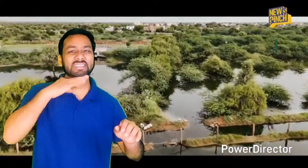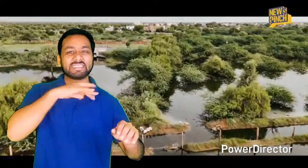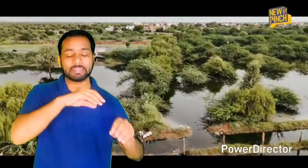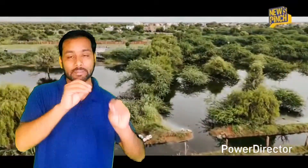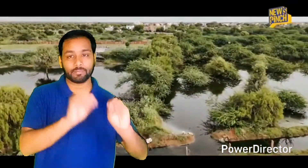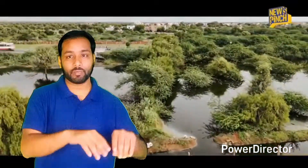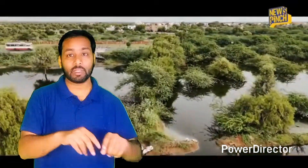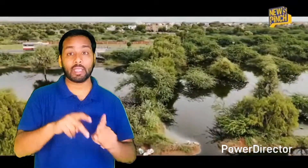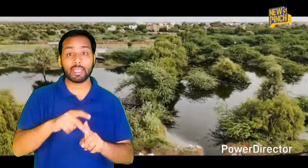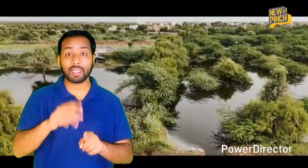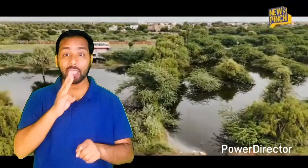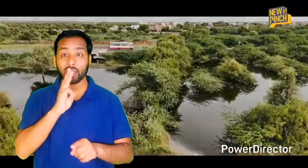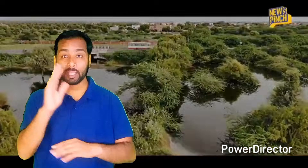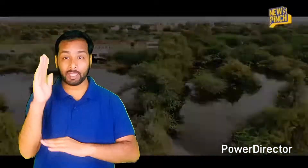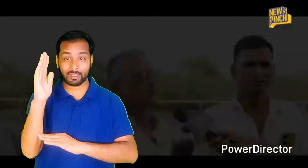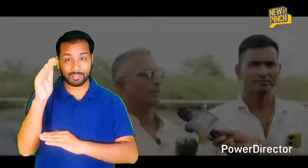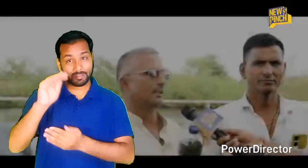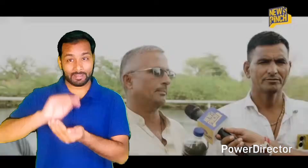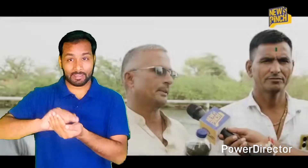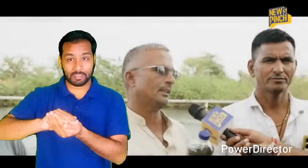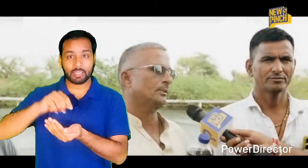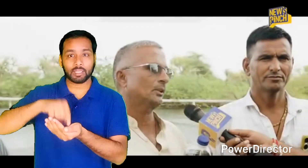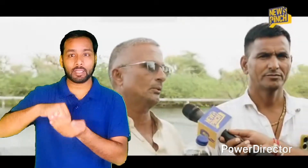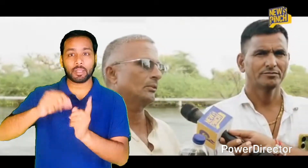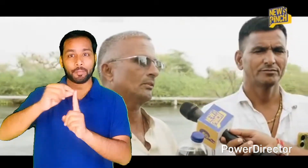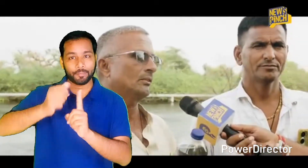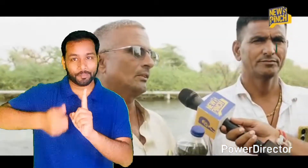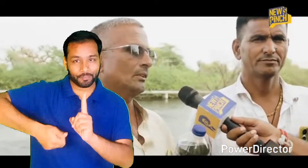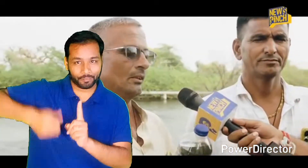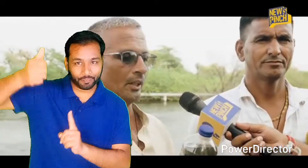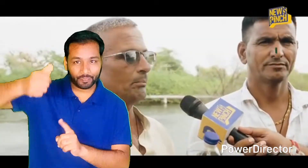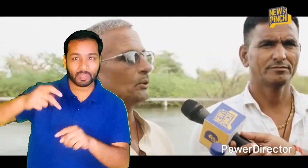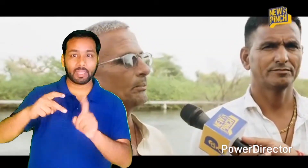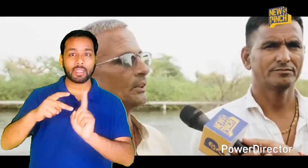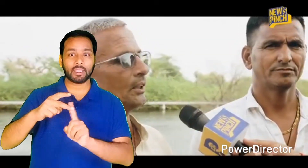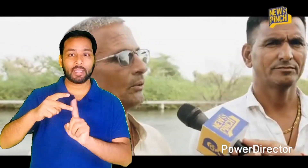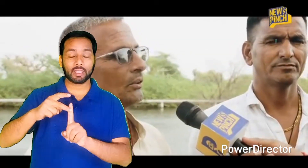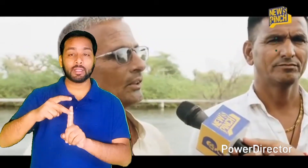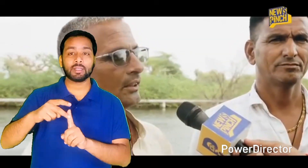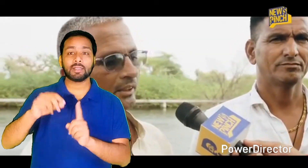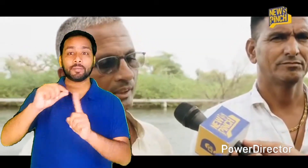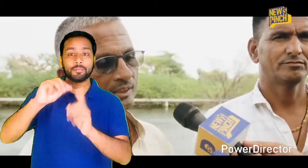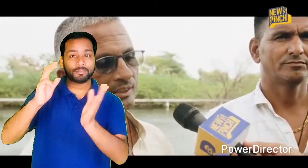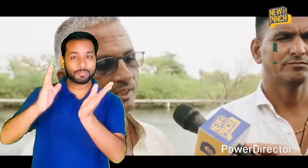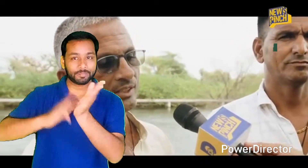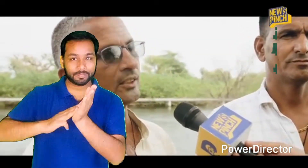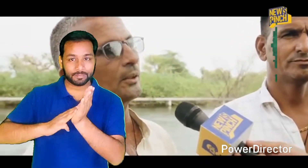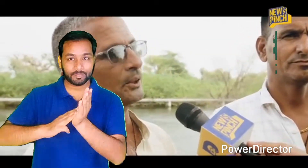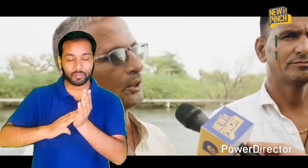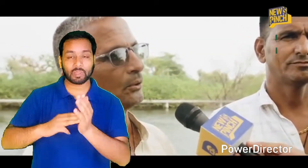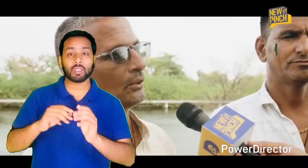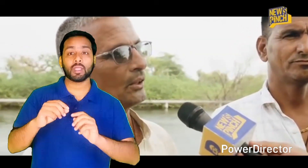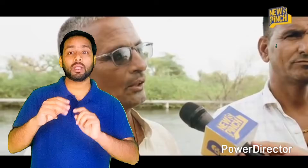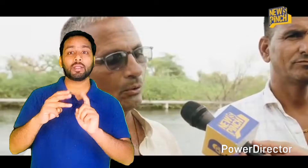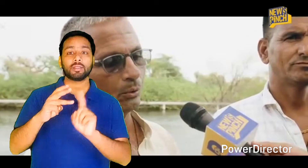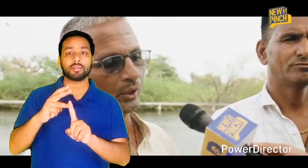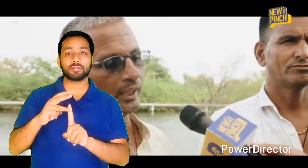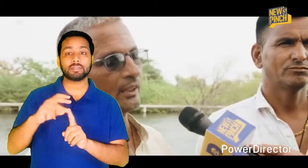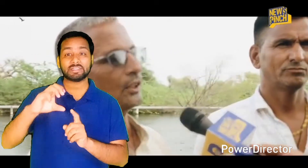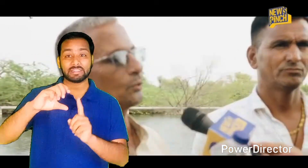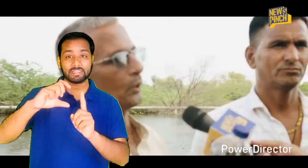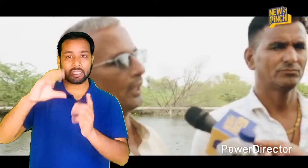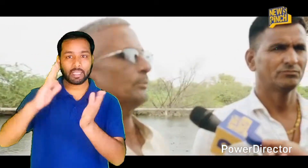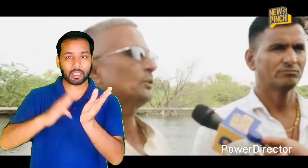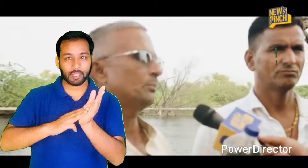है। ये पानी भरा एक तो भारत के प्रधानमंत्री को, एक मुख्यमंत्री को, एक जल शक्ति मंत्री को,